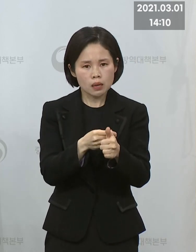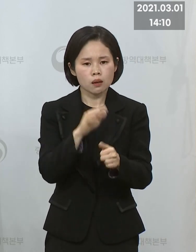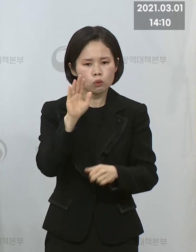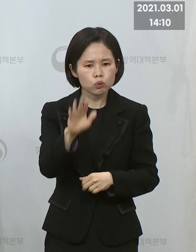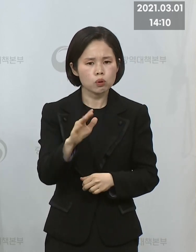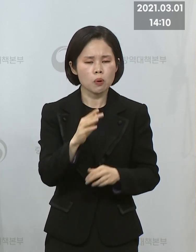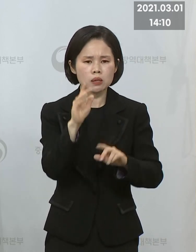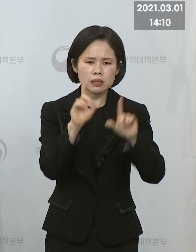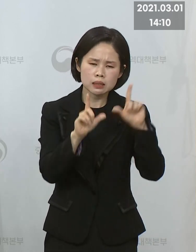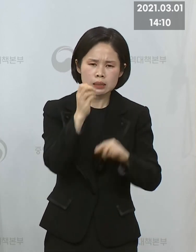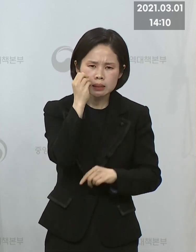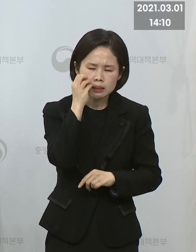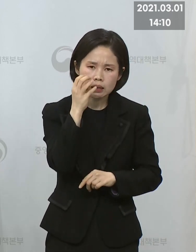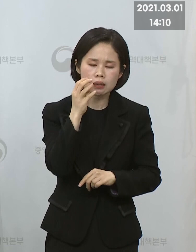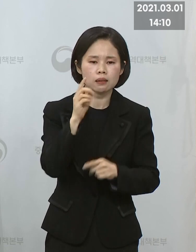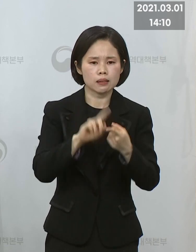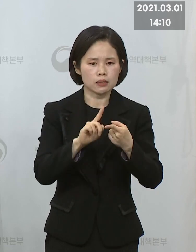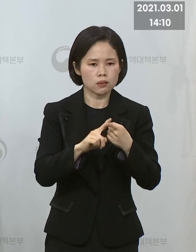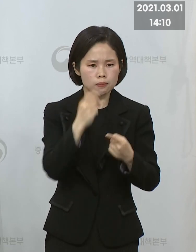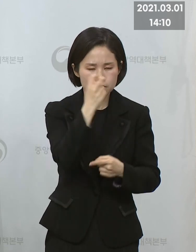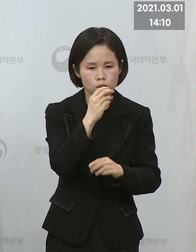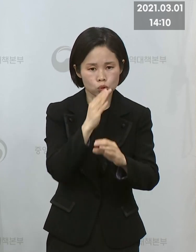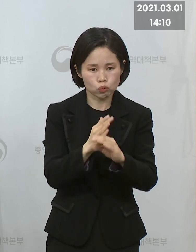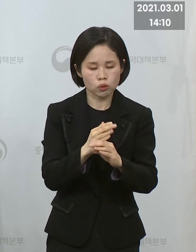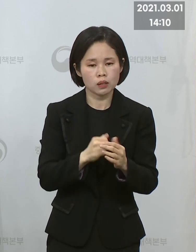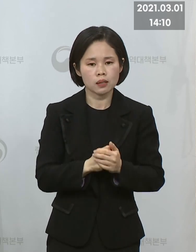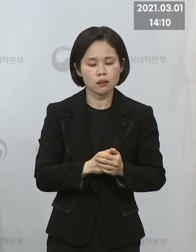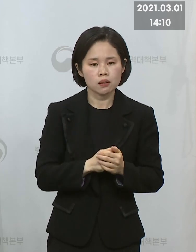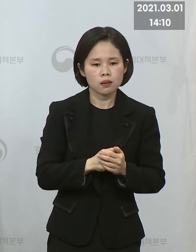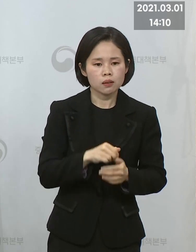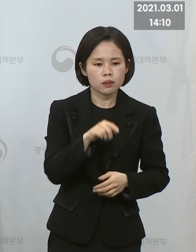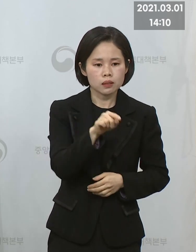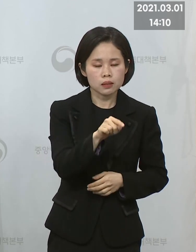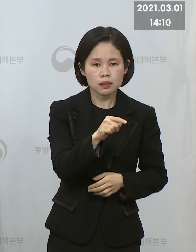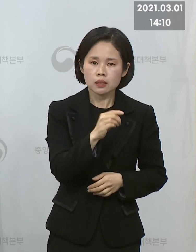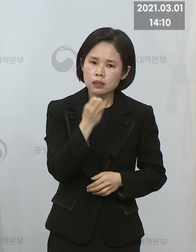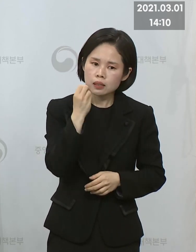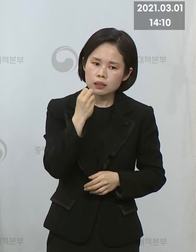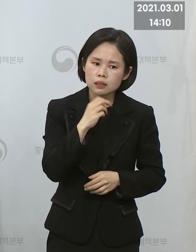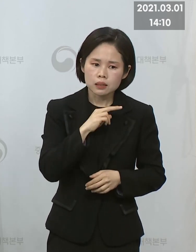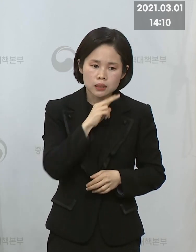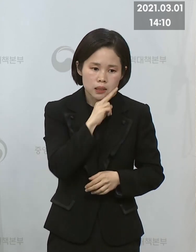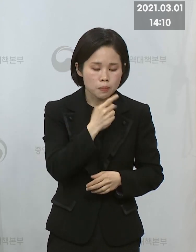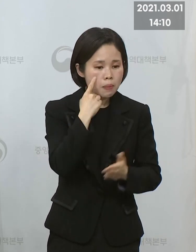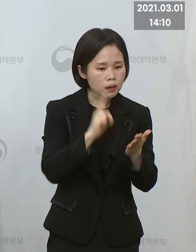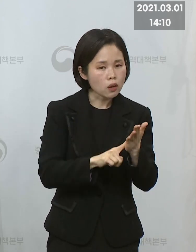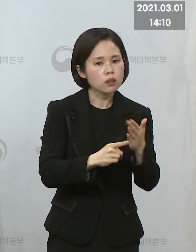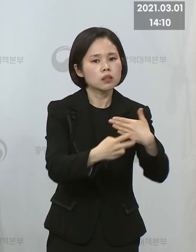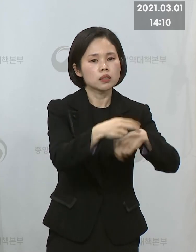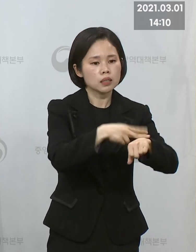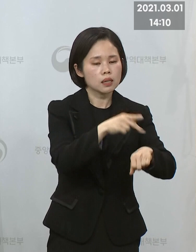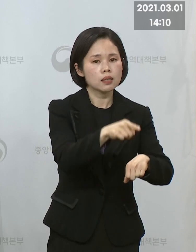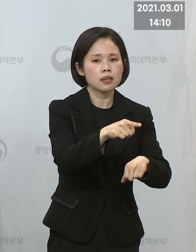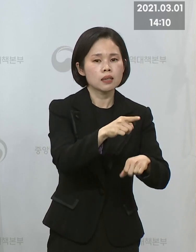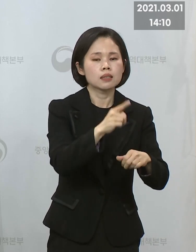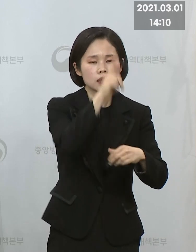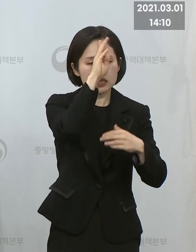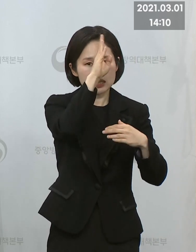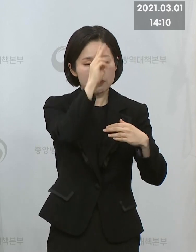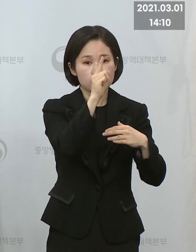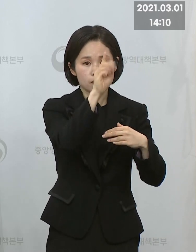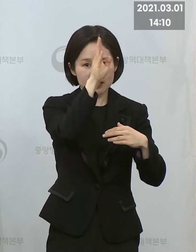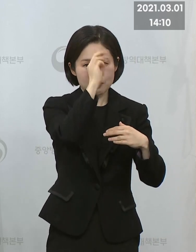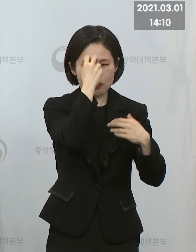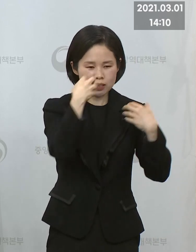먼저 예방접종 후 이상 반응 의심 사례를 진료한 의사는 법에 따라 신고하는 신고 체계를 운영하고 있습니다.